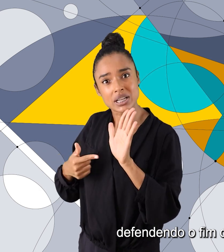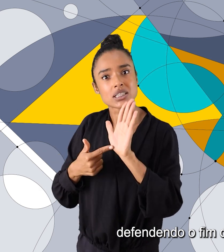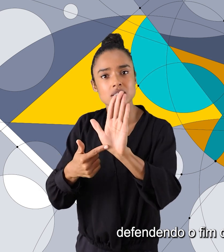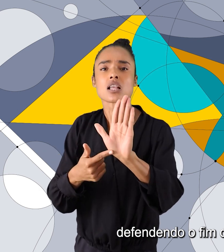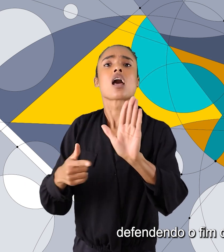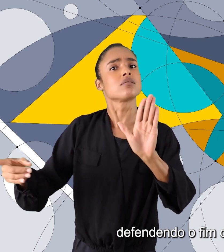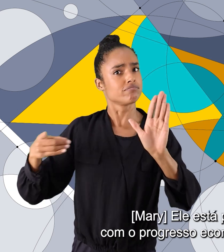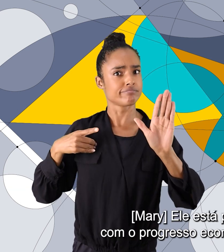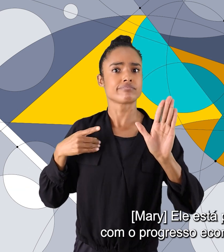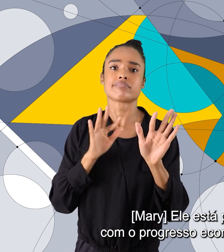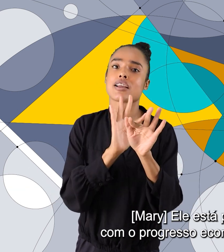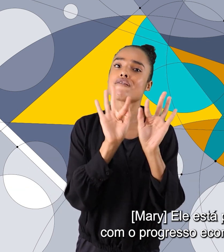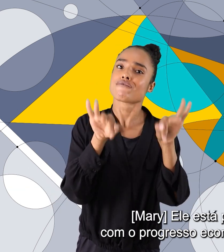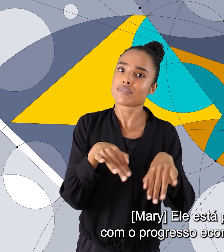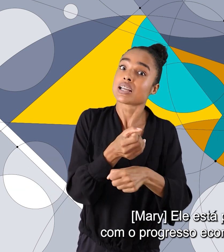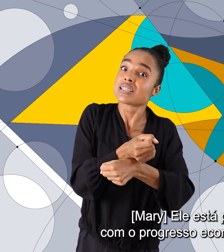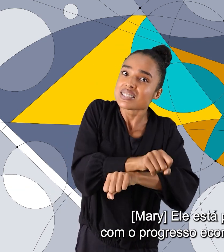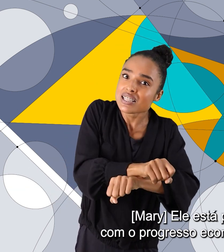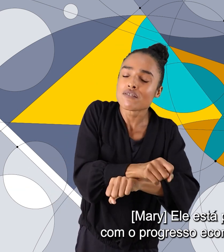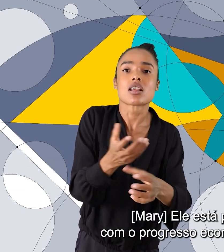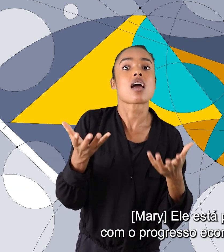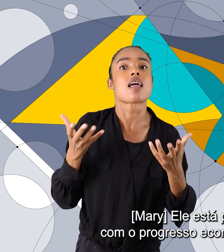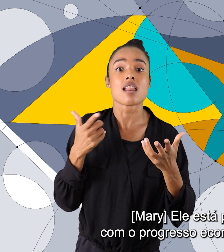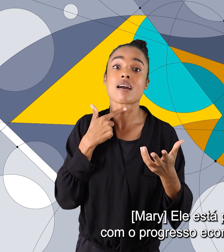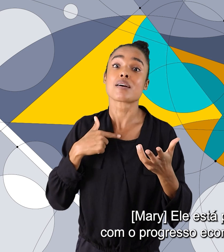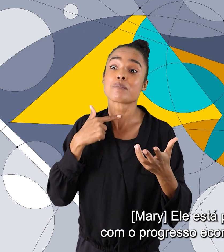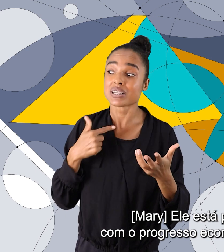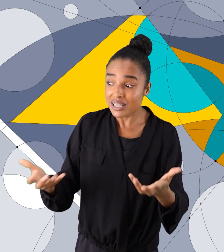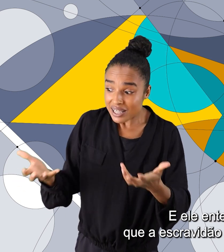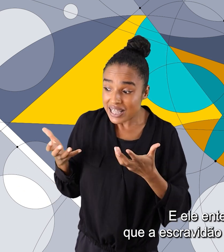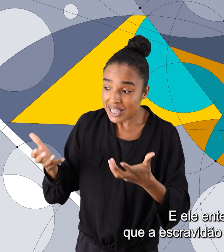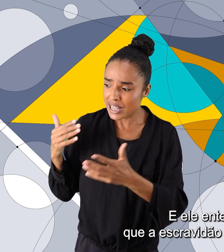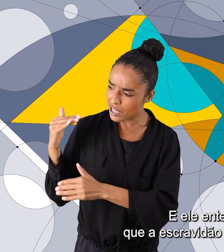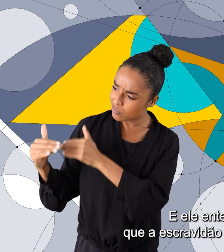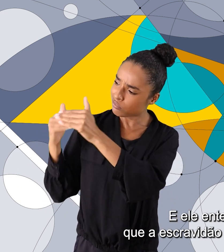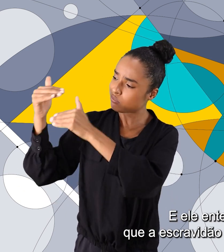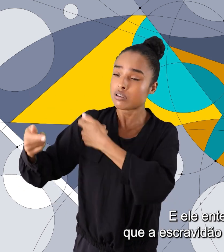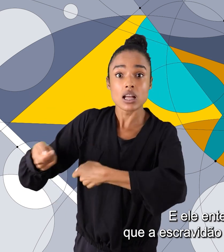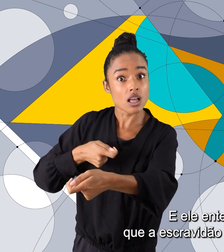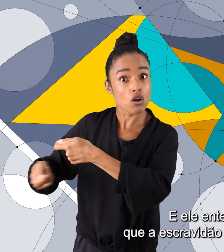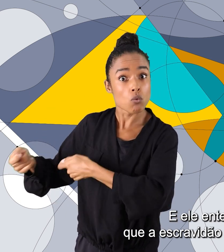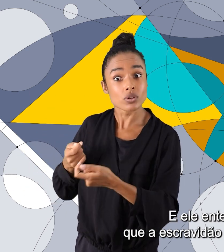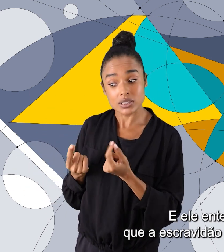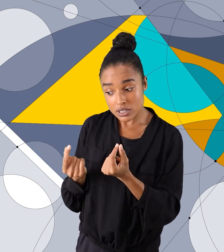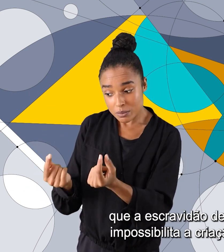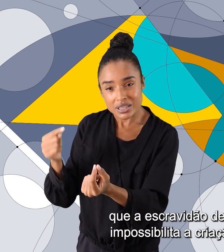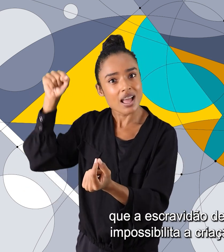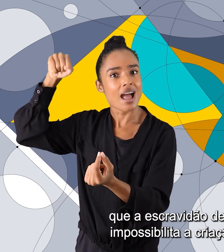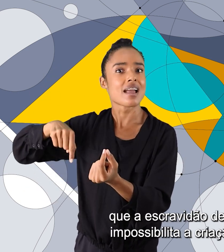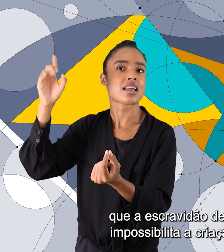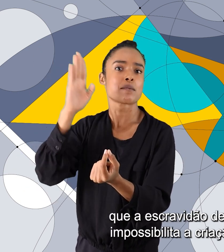escravidão. Ele está preocupado com o progresso econômico do Brasil. E ele entende que a escravidão é um atraso,